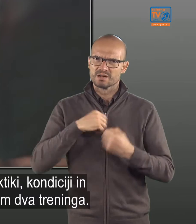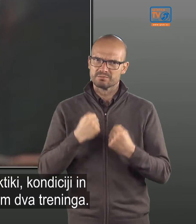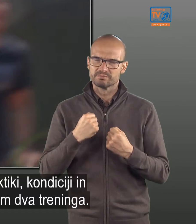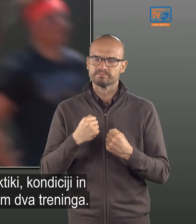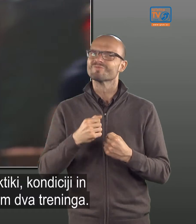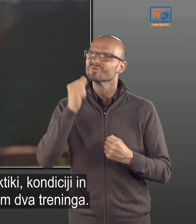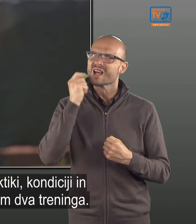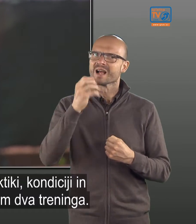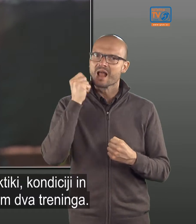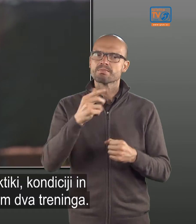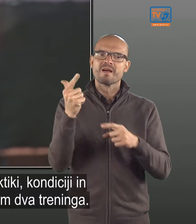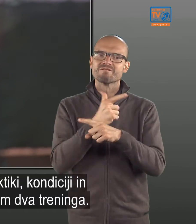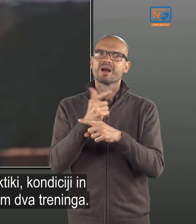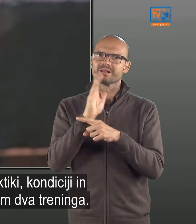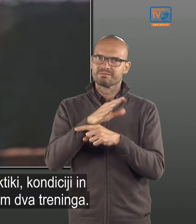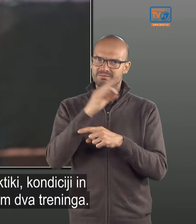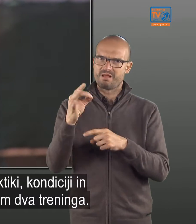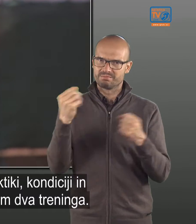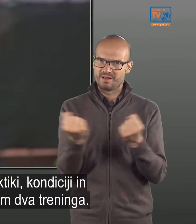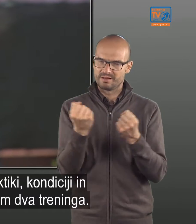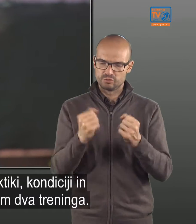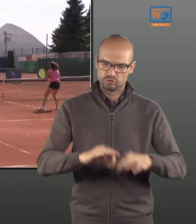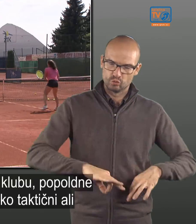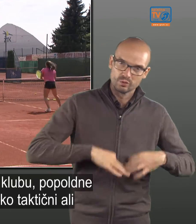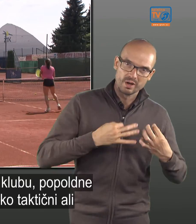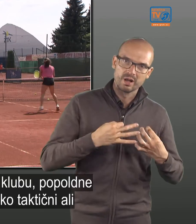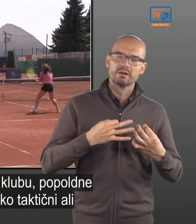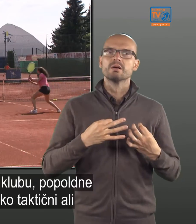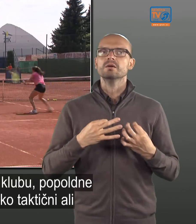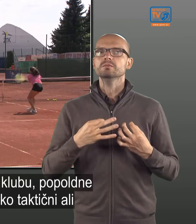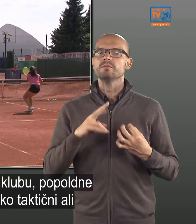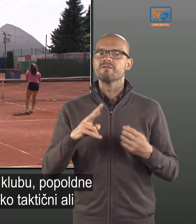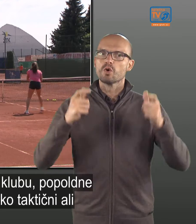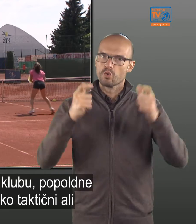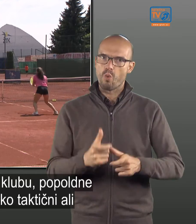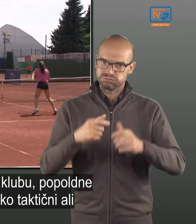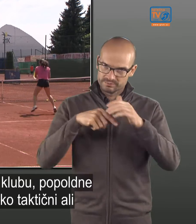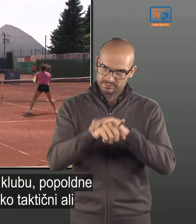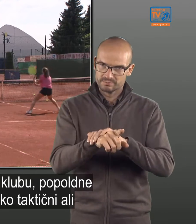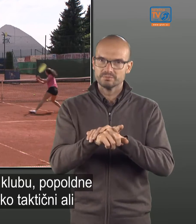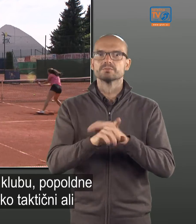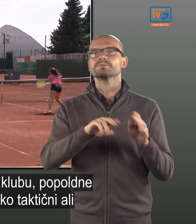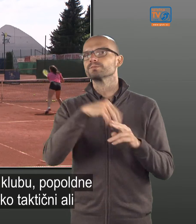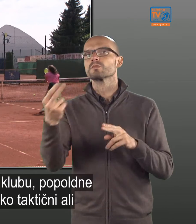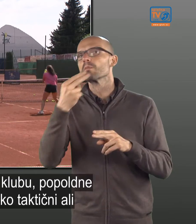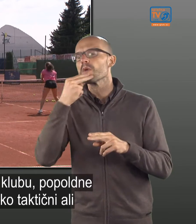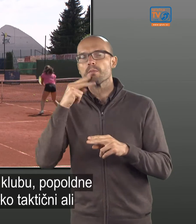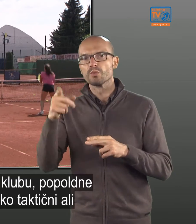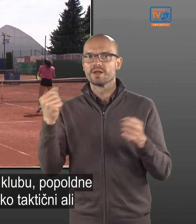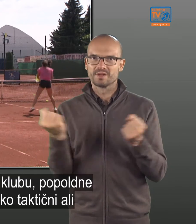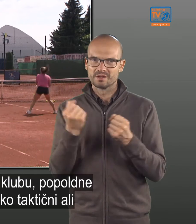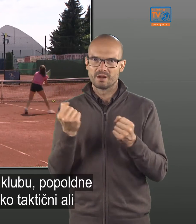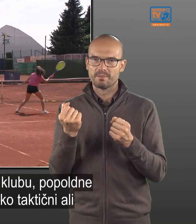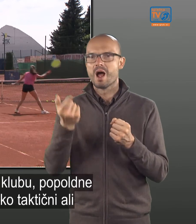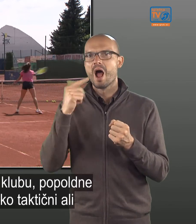psihi. Vsak dan 2 treninga, zjutraj teniški v klubu, popoldne